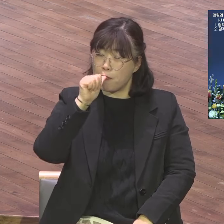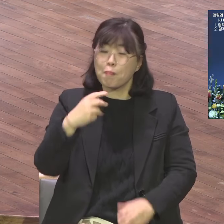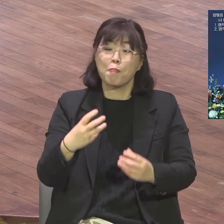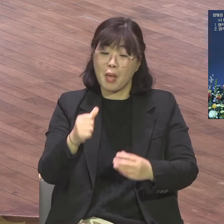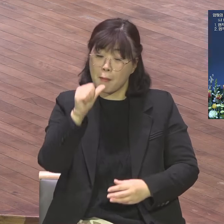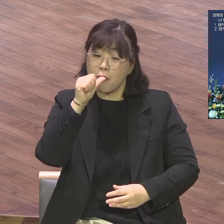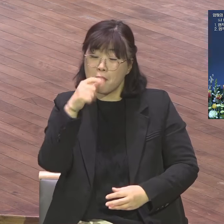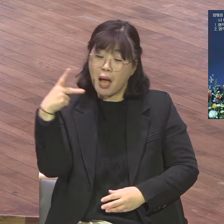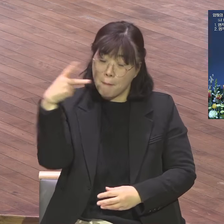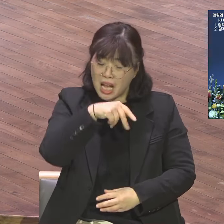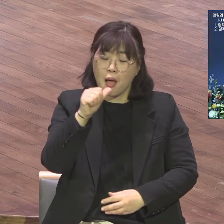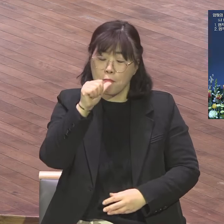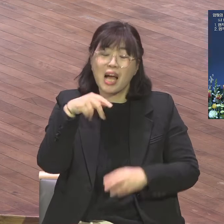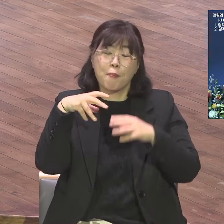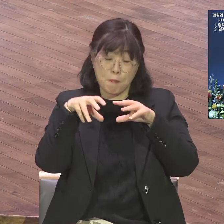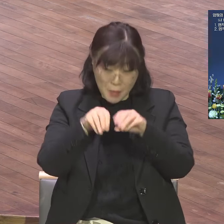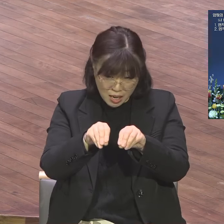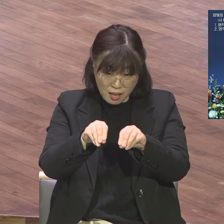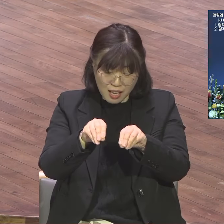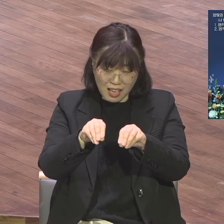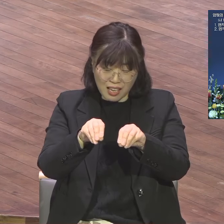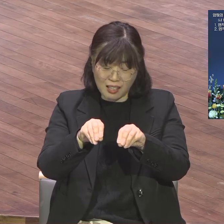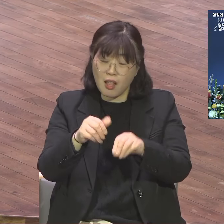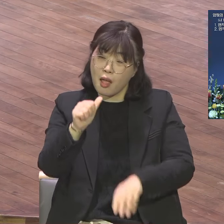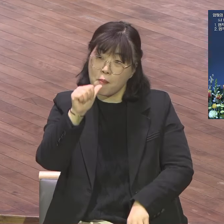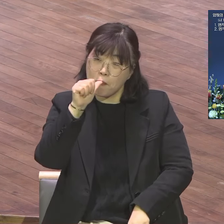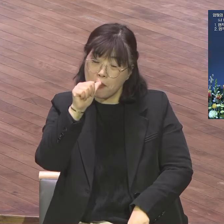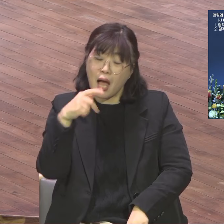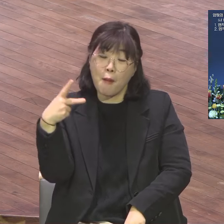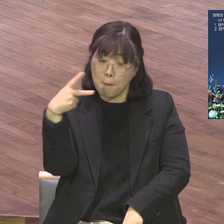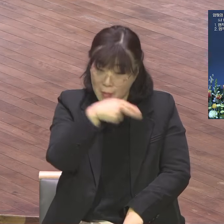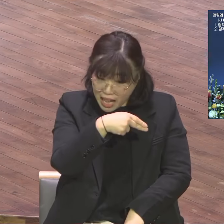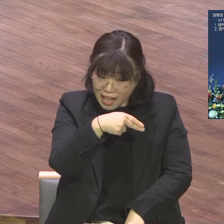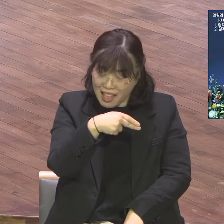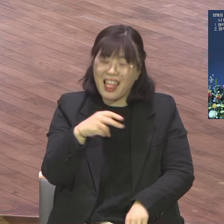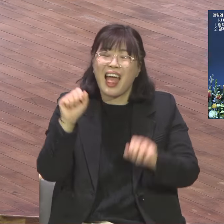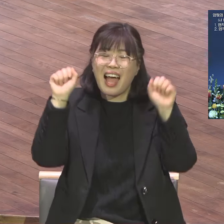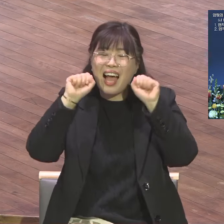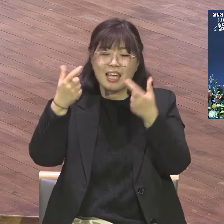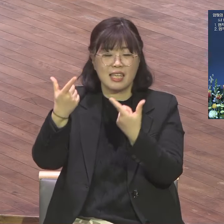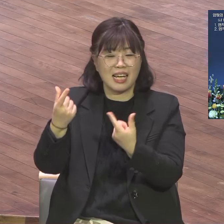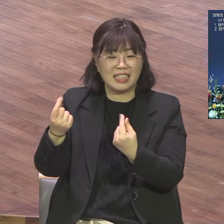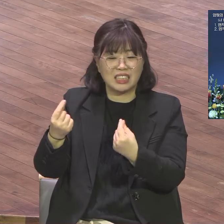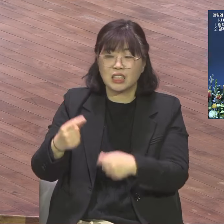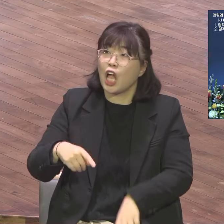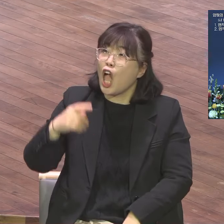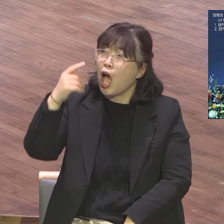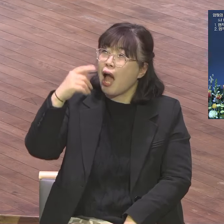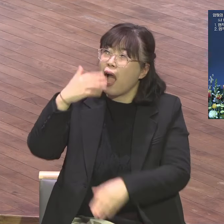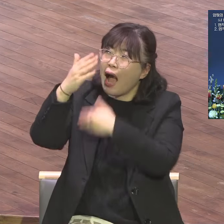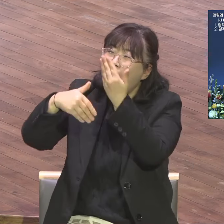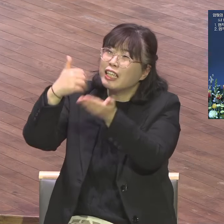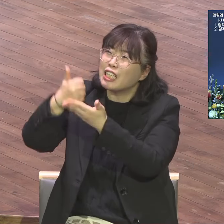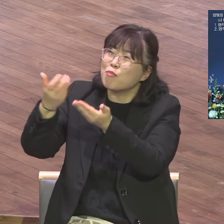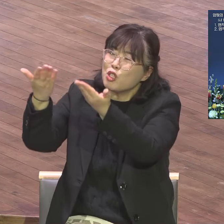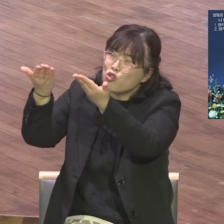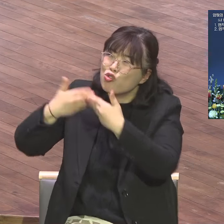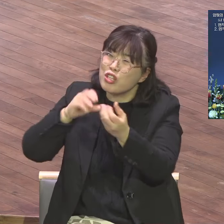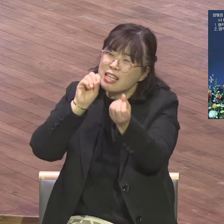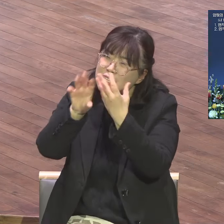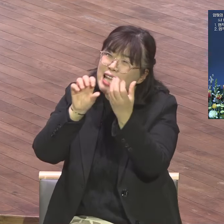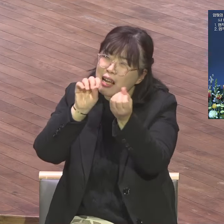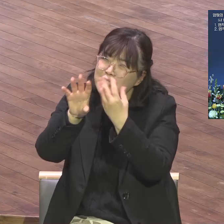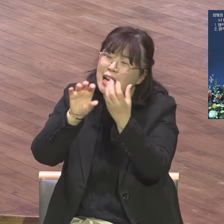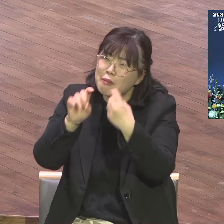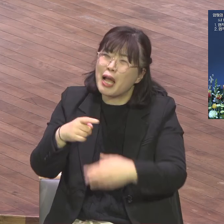젖먹는 아이가 아니고 젖된 아이와 같이 하나님을 바라보며 참 행복, 참 평안을 맛보고